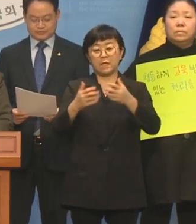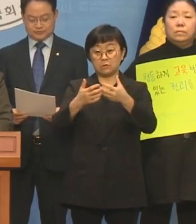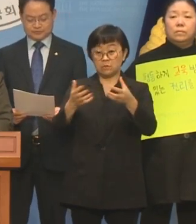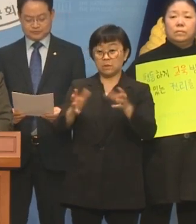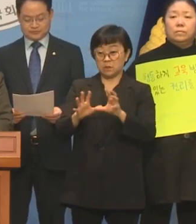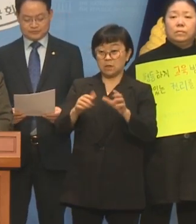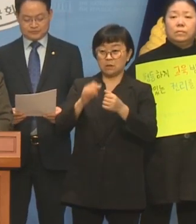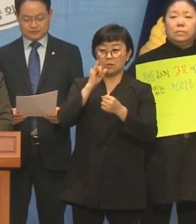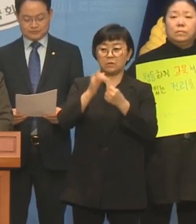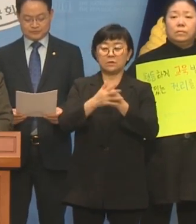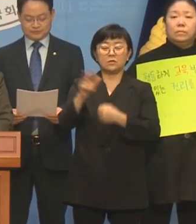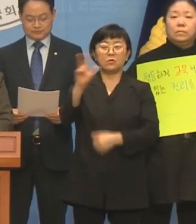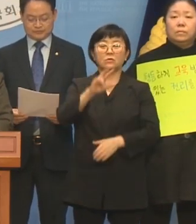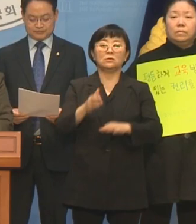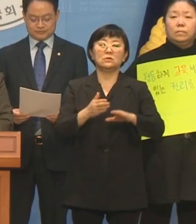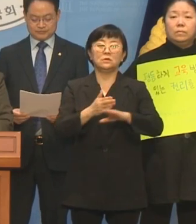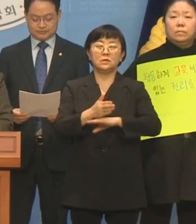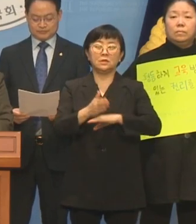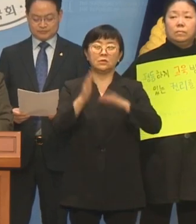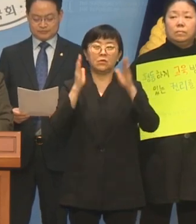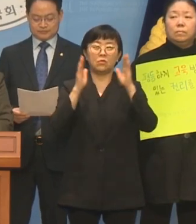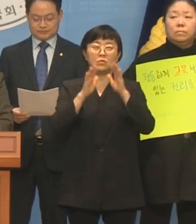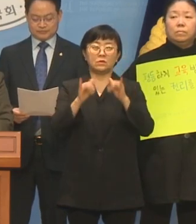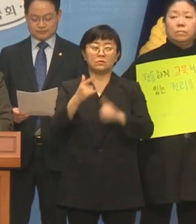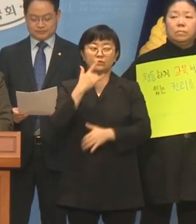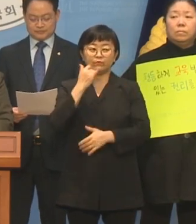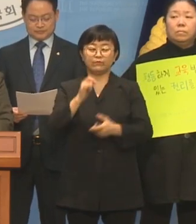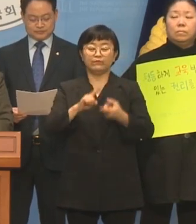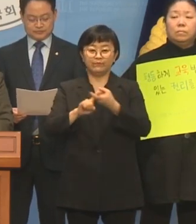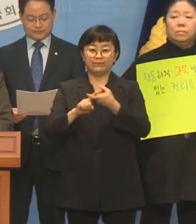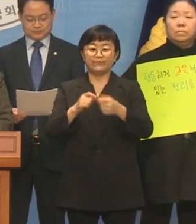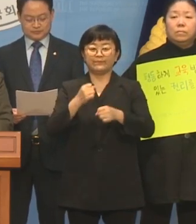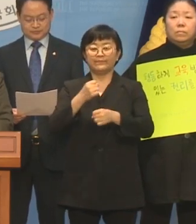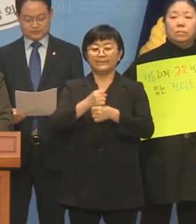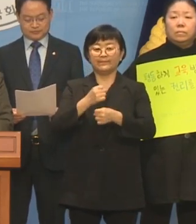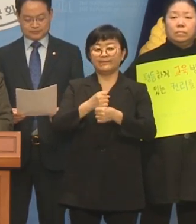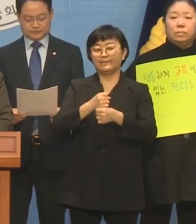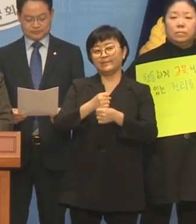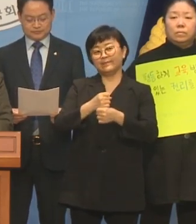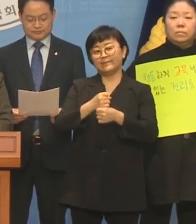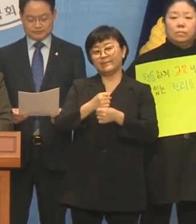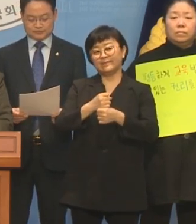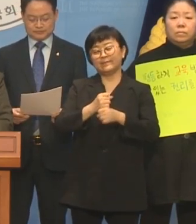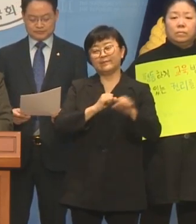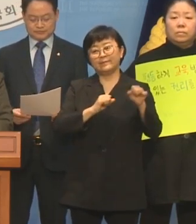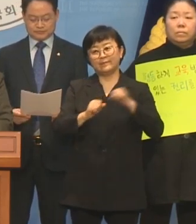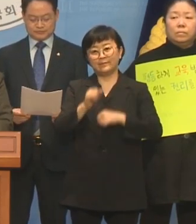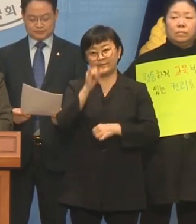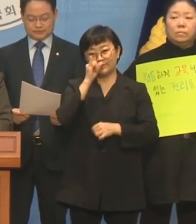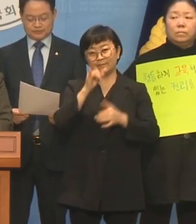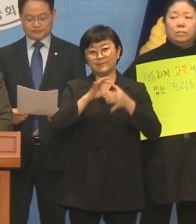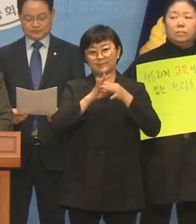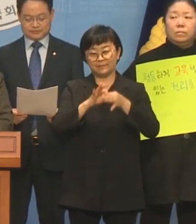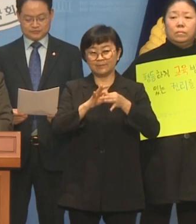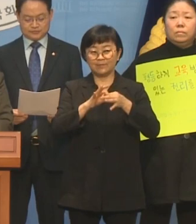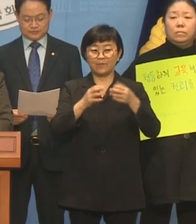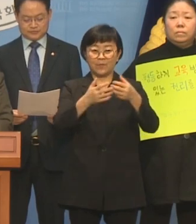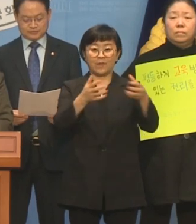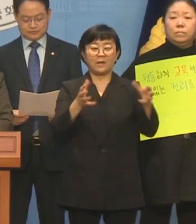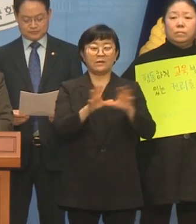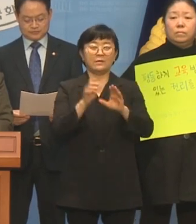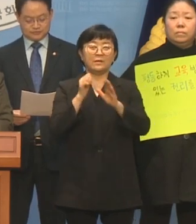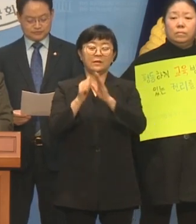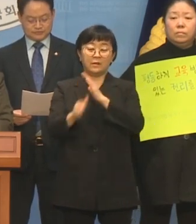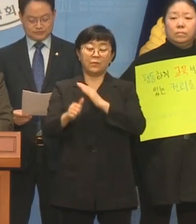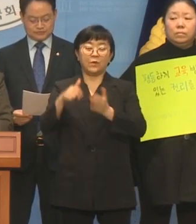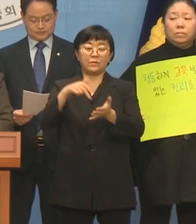모여 전국 느린학습자 부모 연대를 만들고 이제까지 느린학습자들을 위해 활동해오던 관련 기관들 중